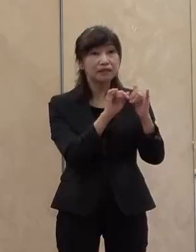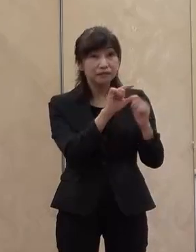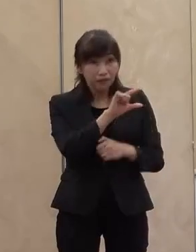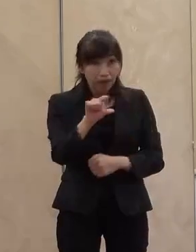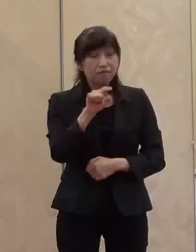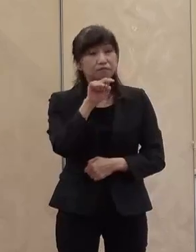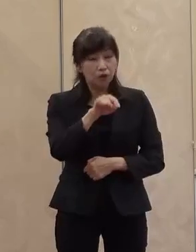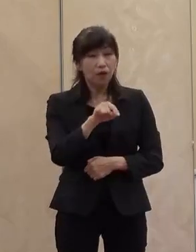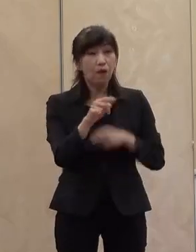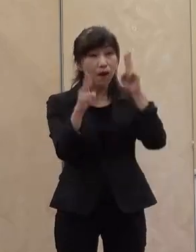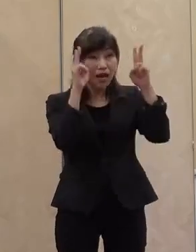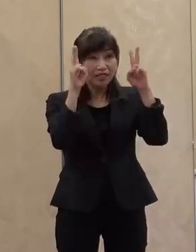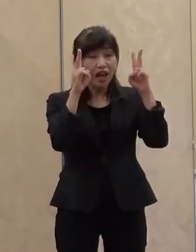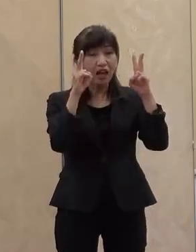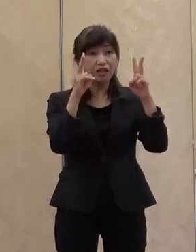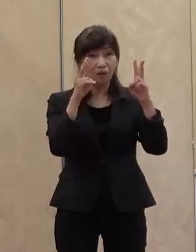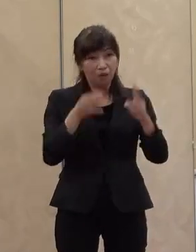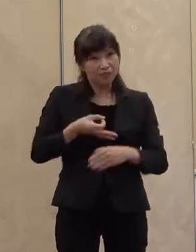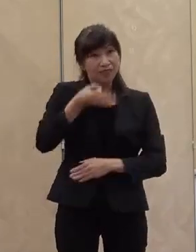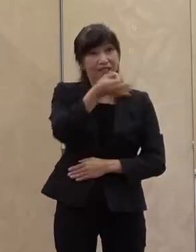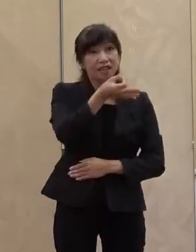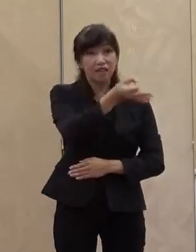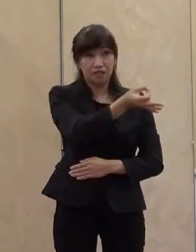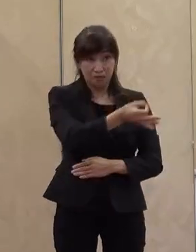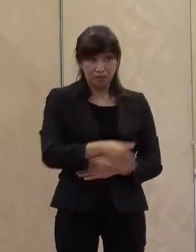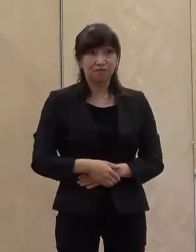給をしていたします。